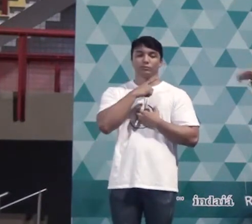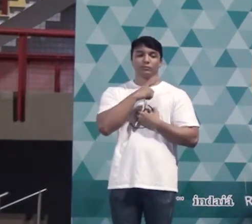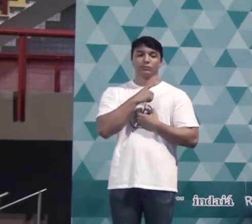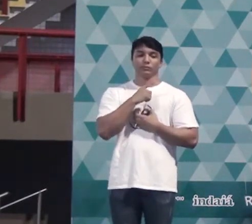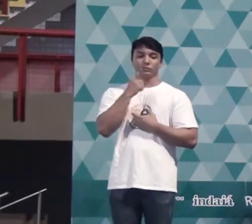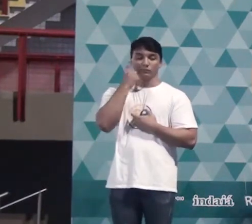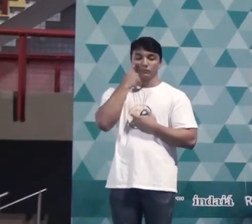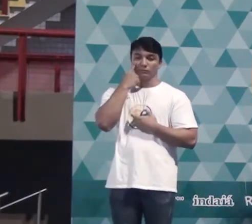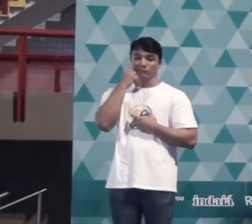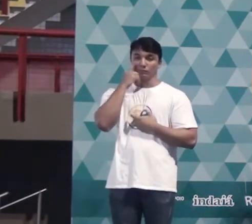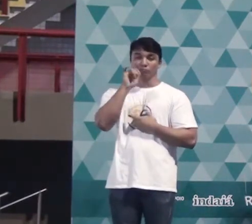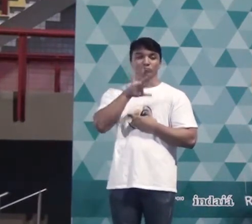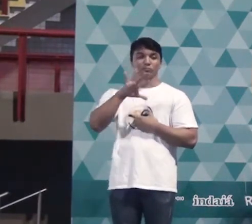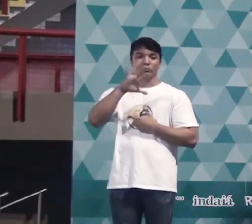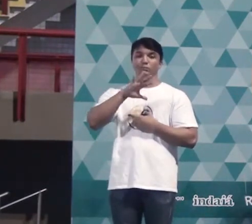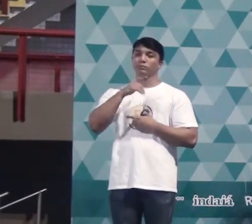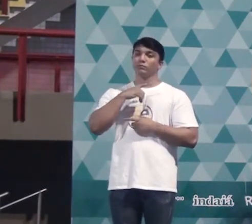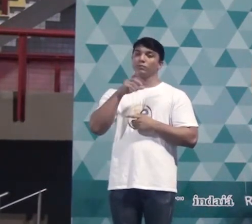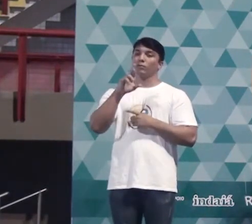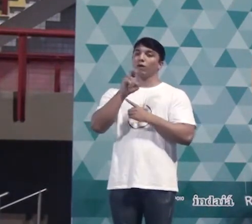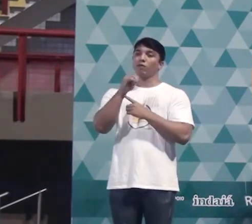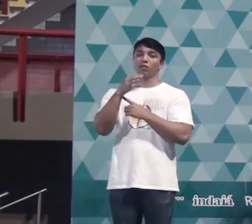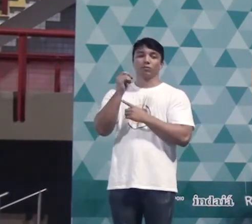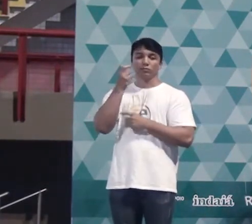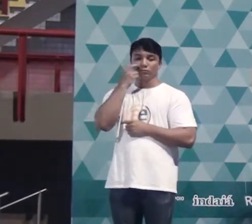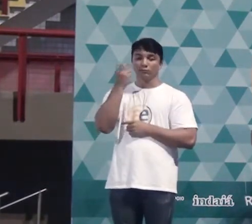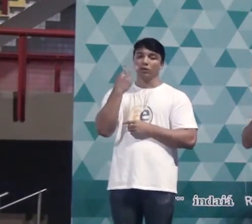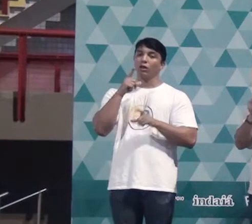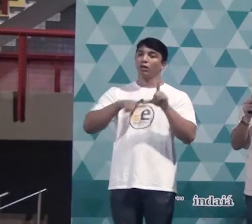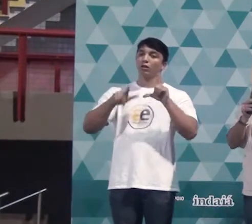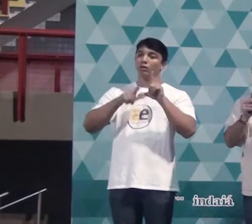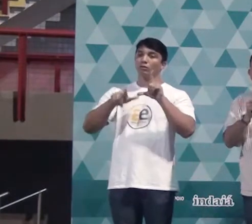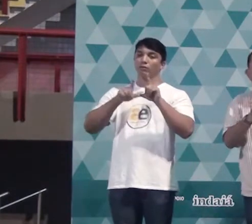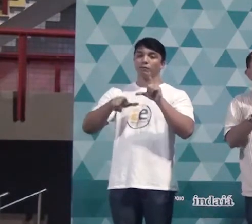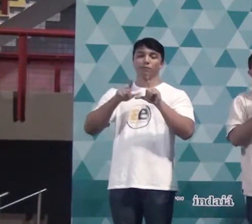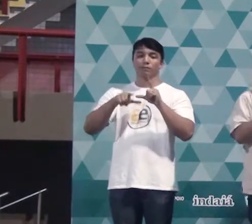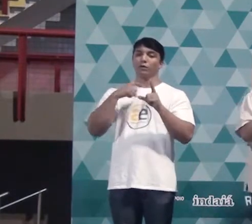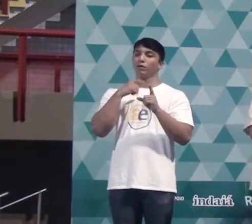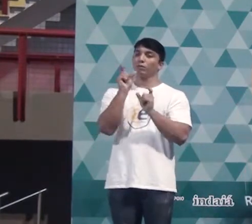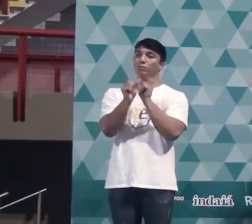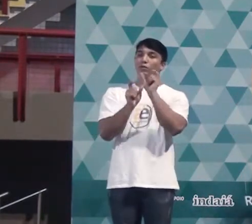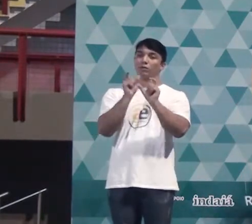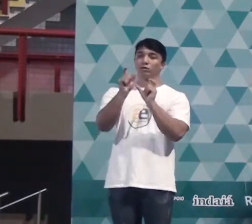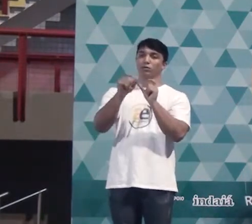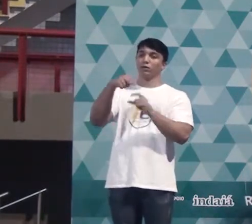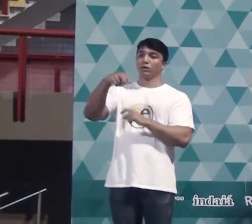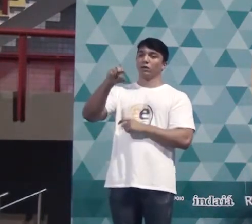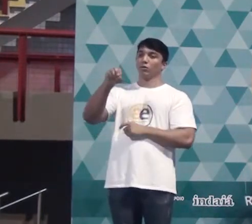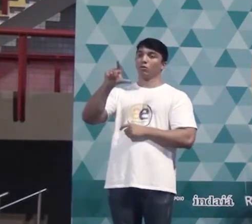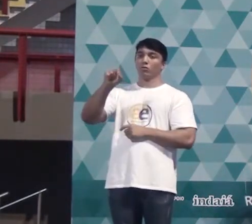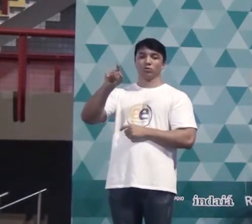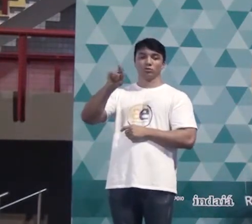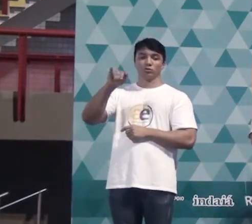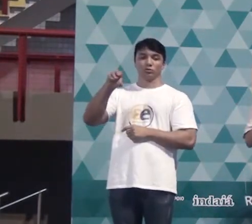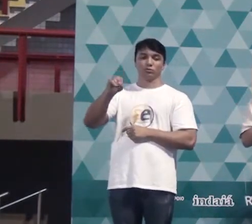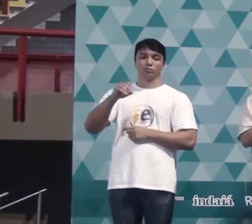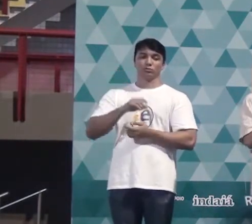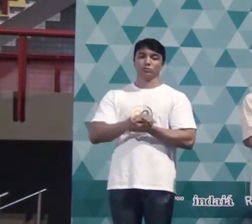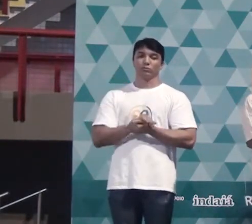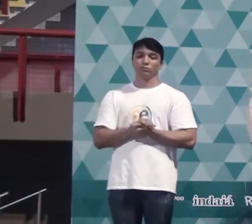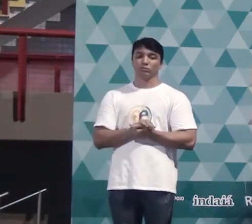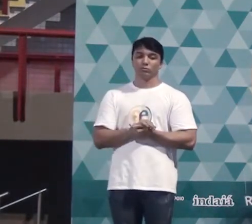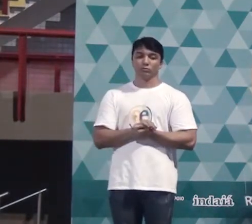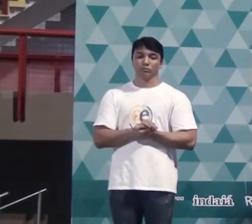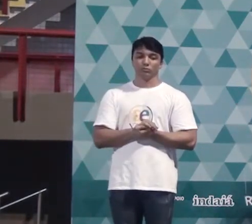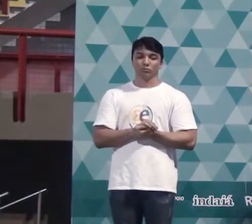dá uma olhadinha no refrãozinho da canção que você vai encontrar uma palavrinha que é neologismo. Ó, é agora, presta